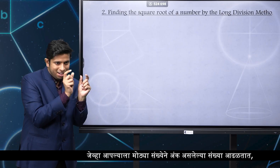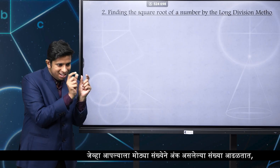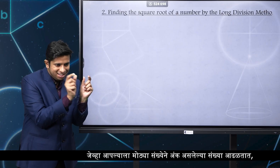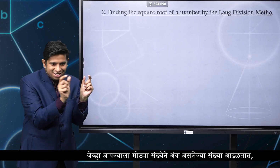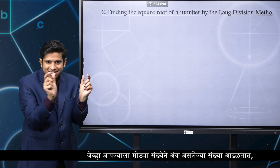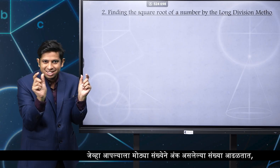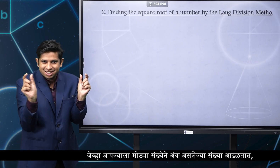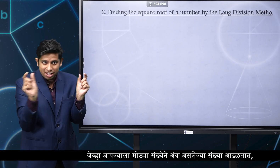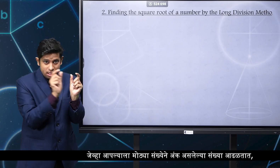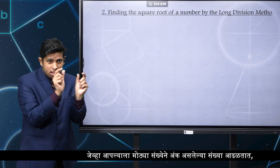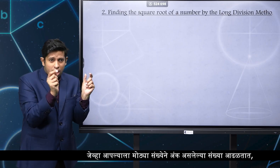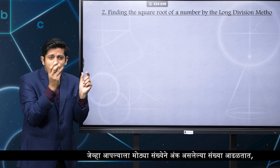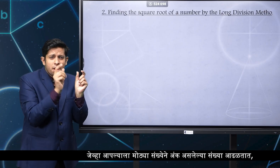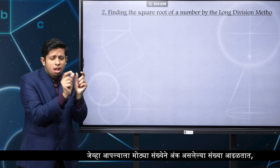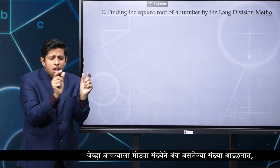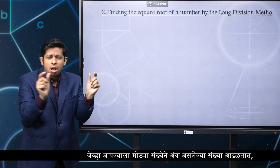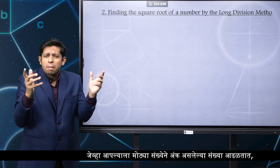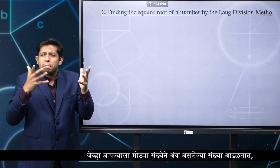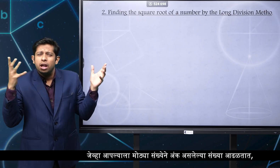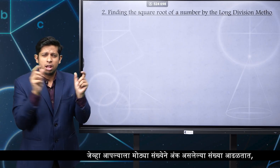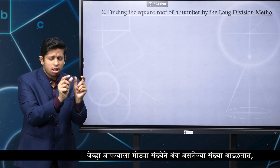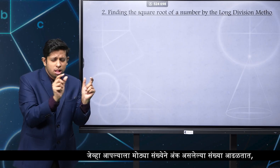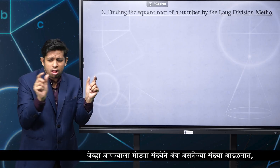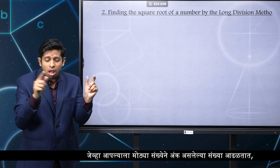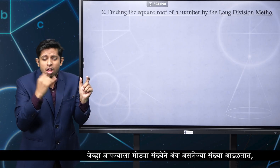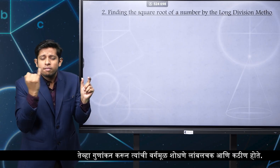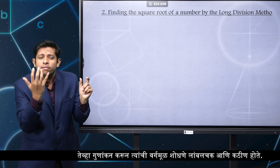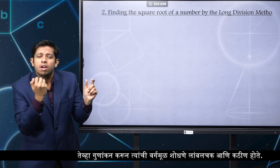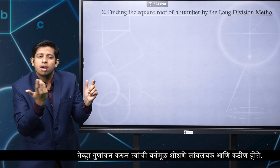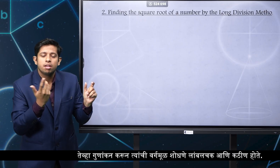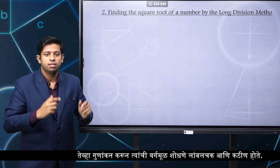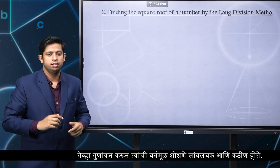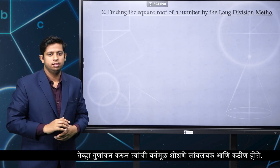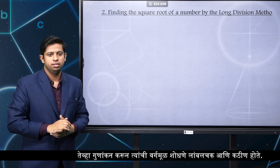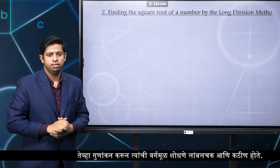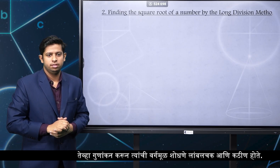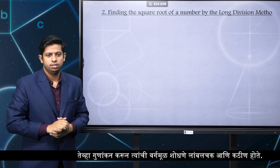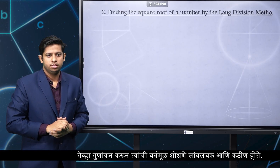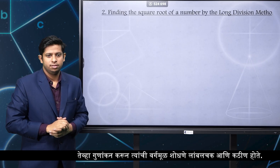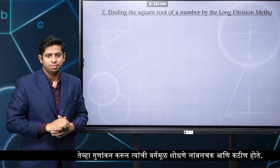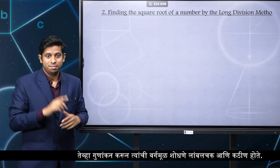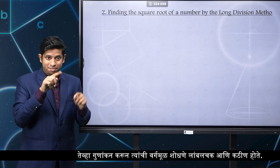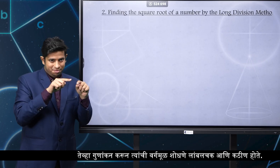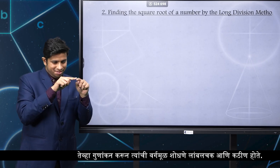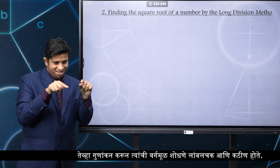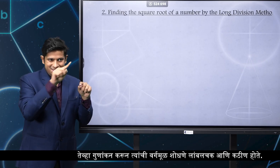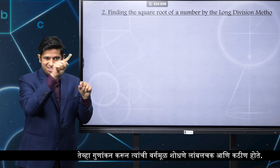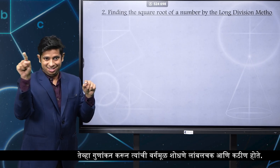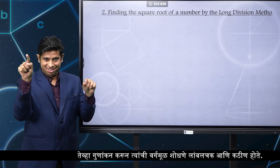जेव्हा आपल्याला मोठ्या संख्येने अंक असलेल्या संख्या आढळतात तेव्हा गुणांकन करून त्यांची वर्गमूळ शोधणे